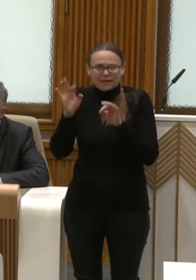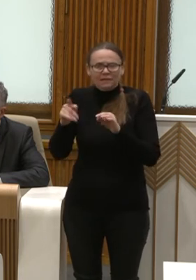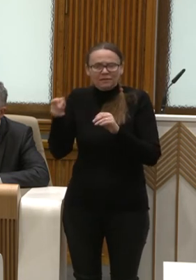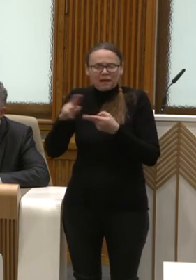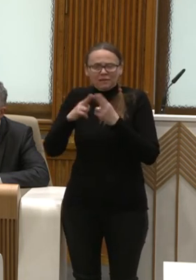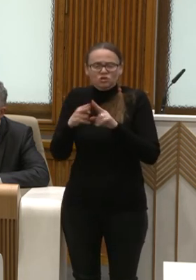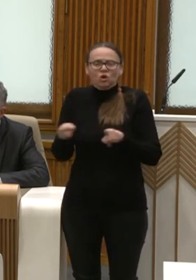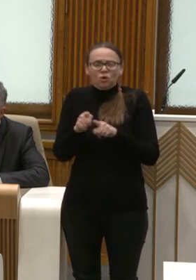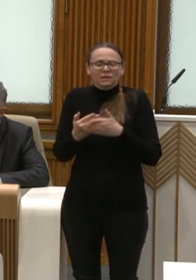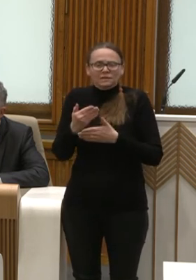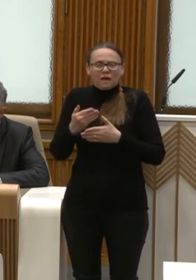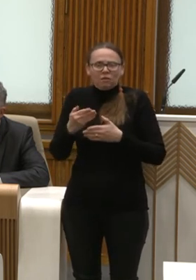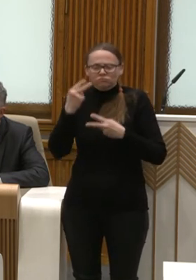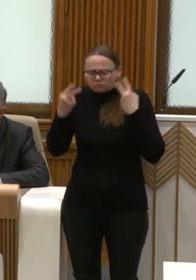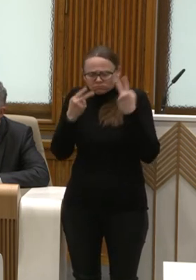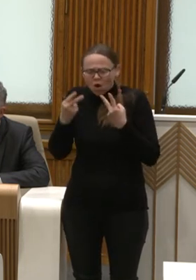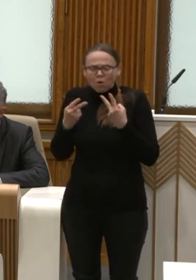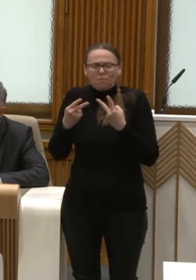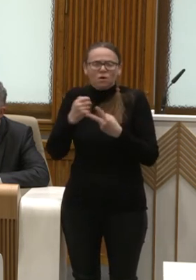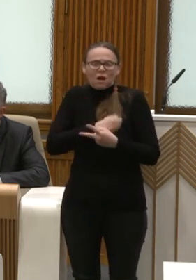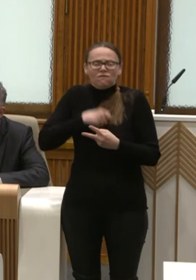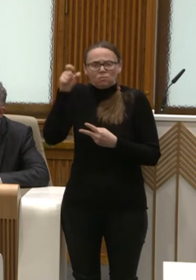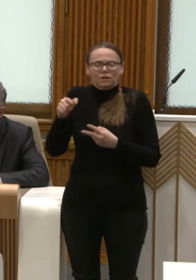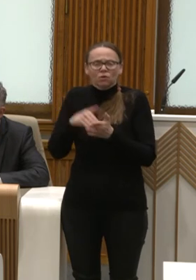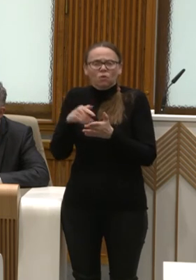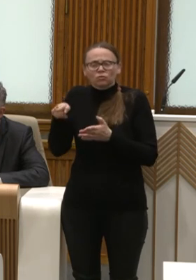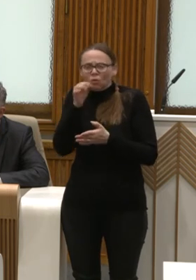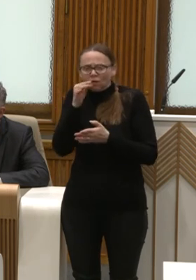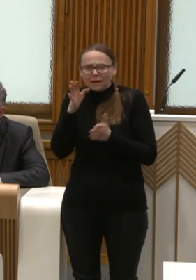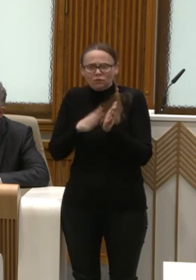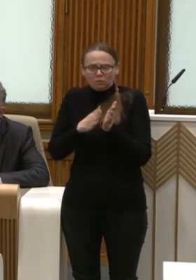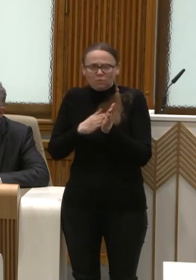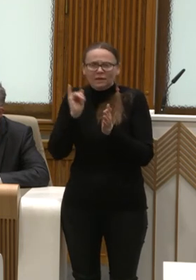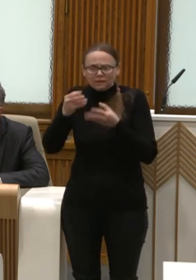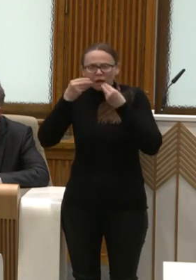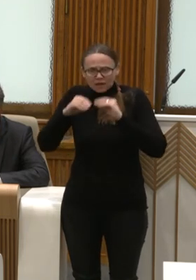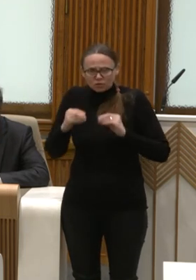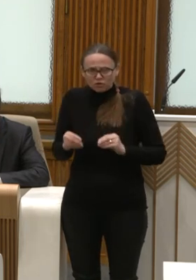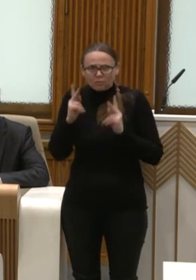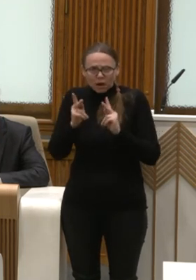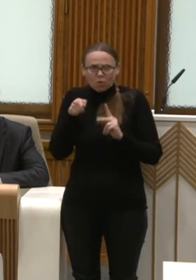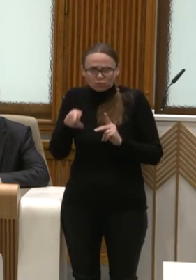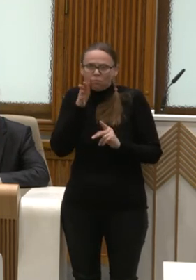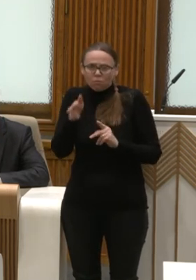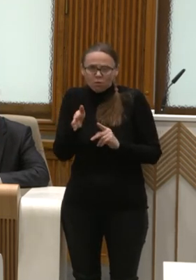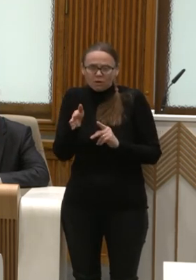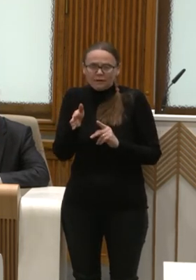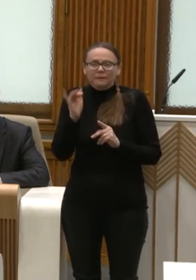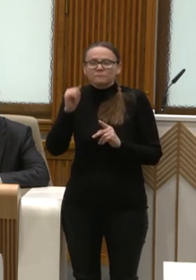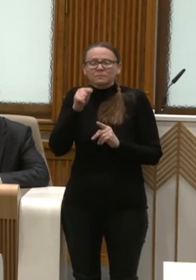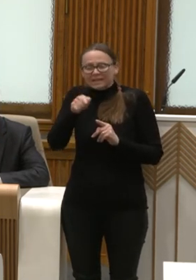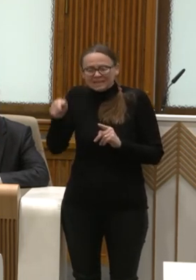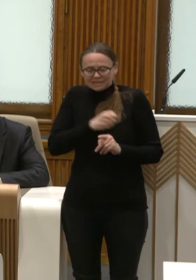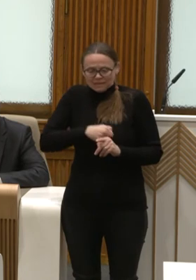obravnavo bolnikov potrebno. To konkretno pomeni, da vam kar razložim, kako to bo, da